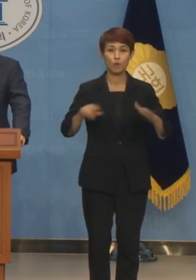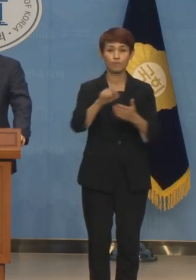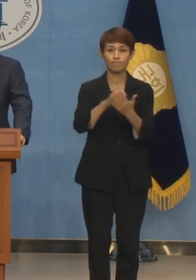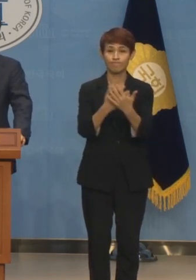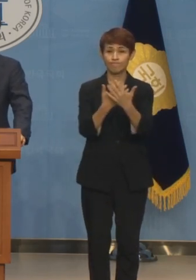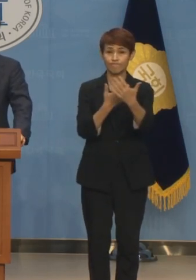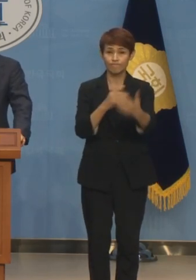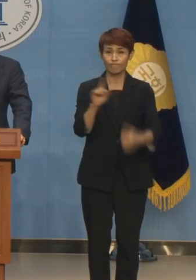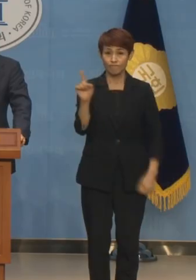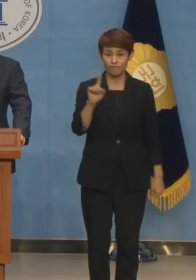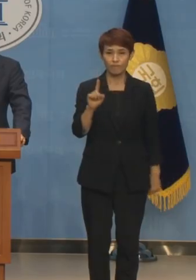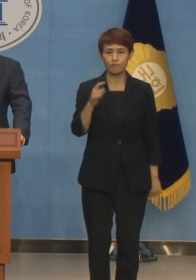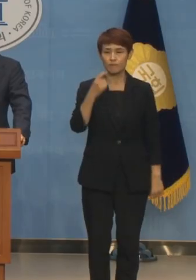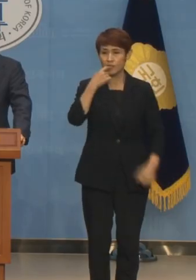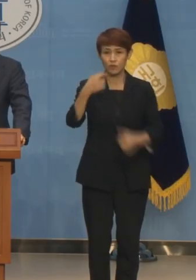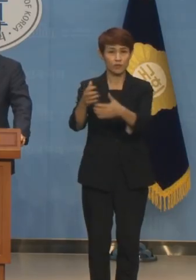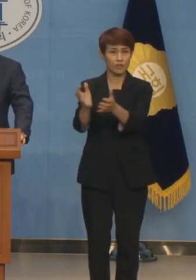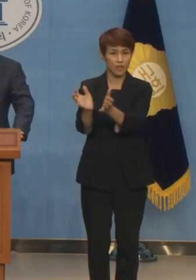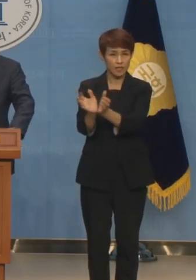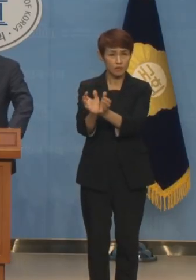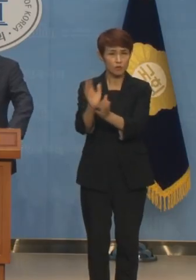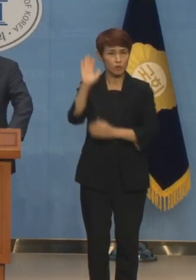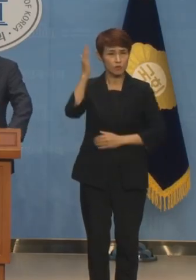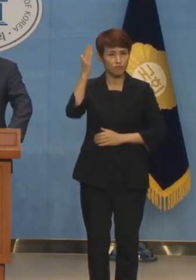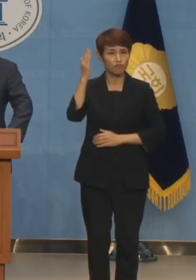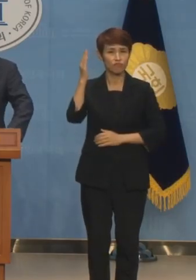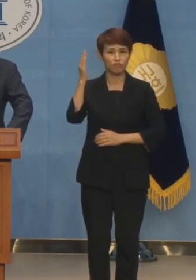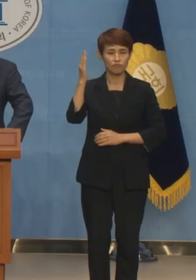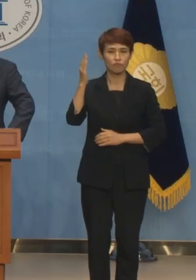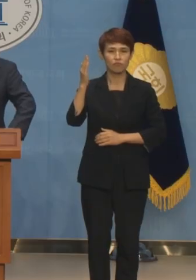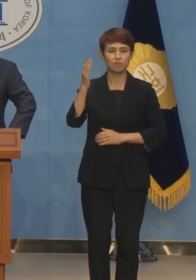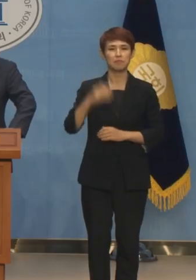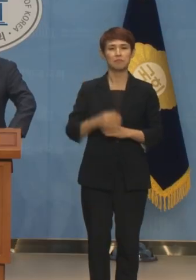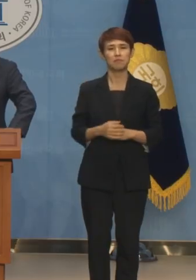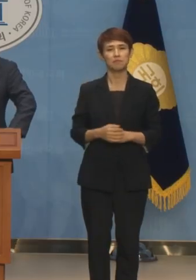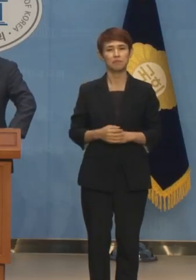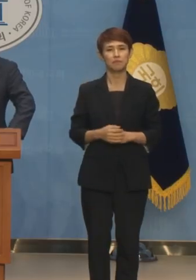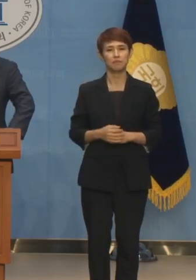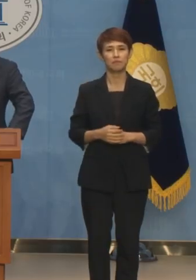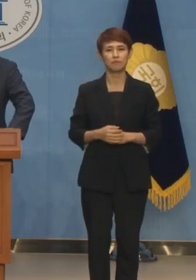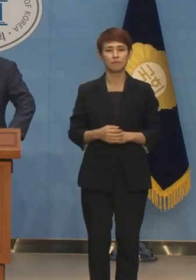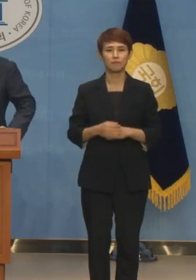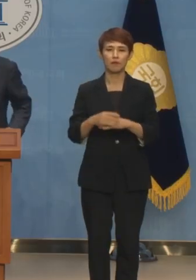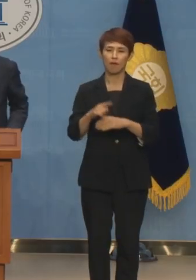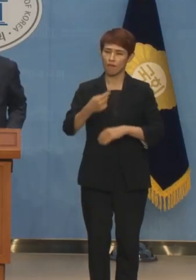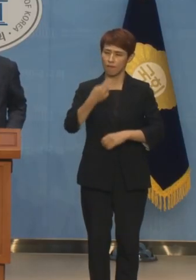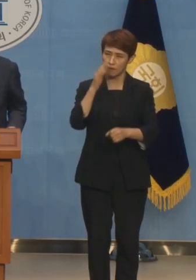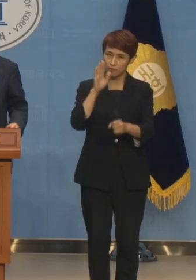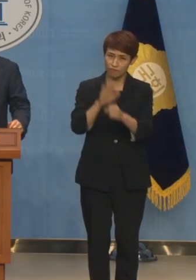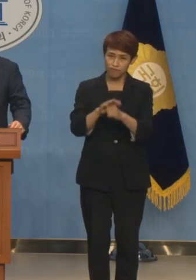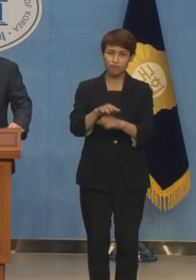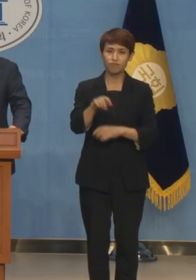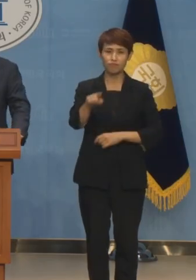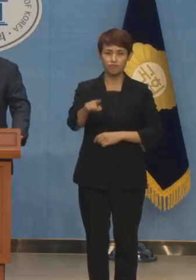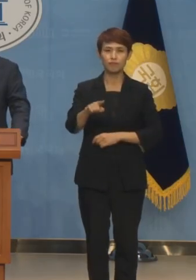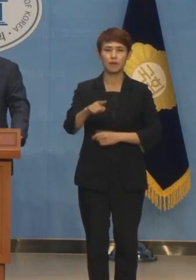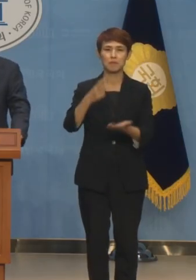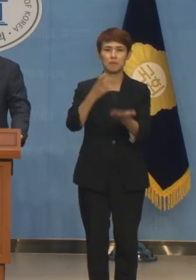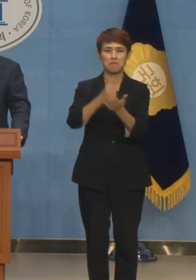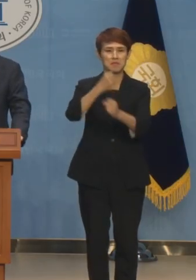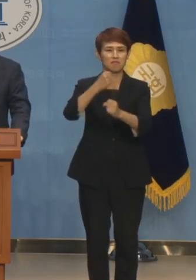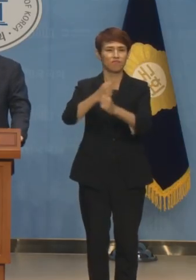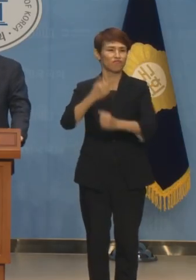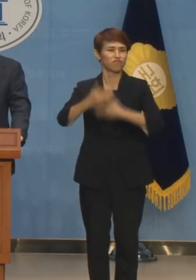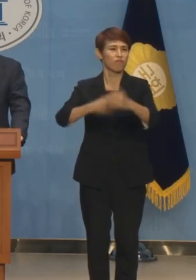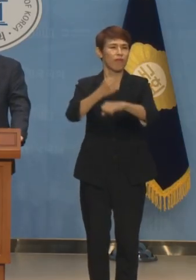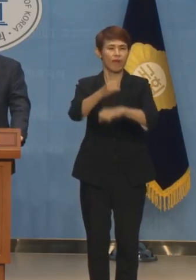기자회견은 민주당이 최근 벌이고 있는 사실상 자폭에 가까운 황당한 입법권 난용의 실태를